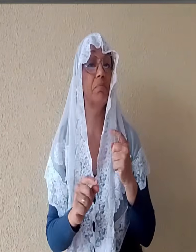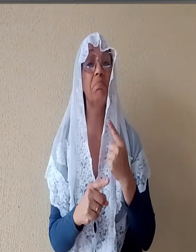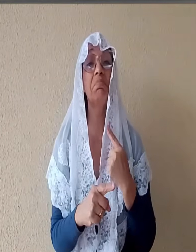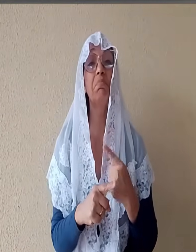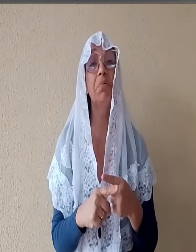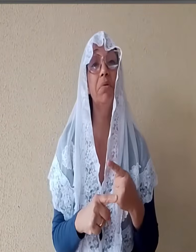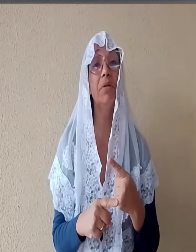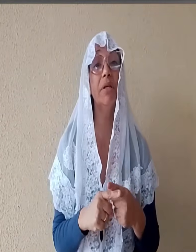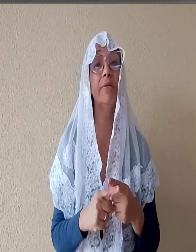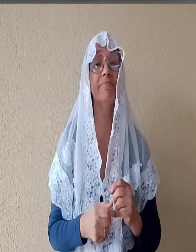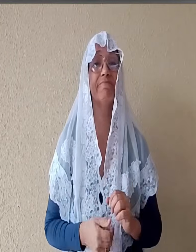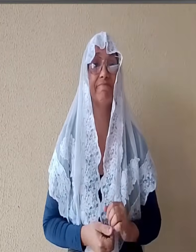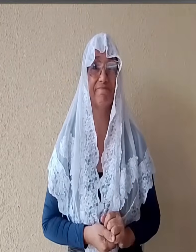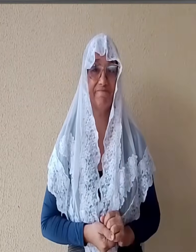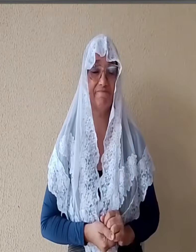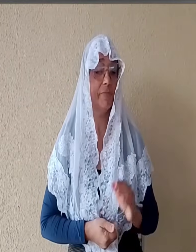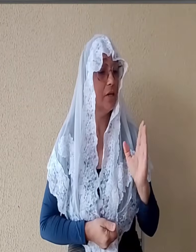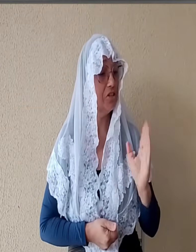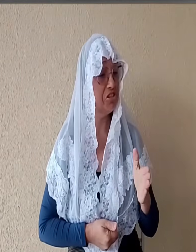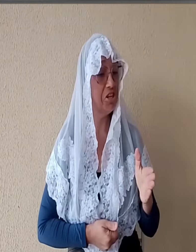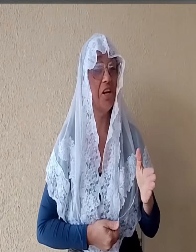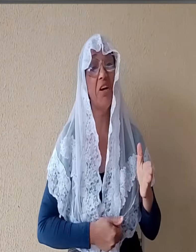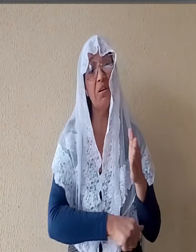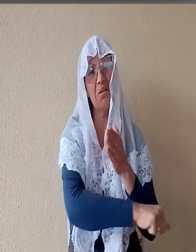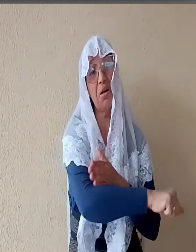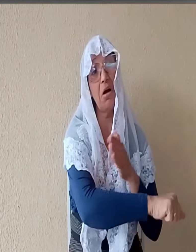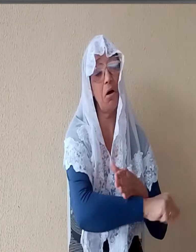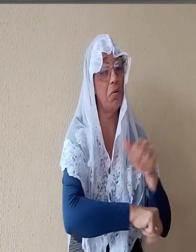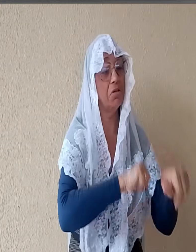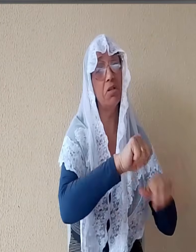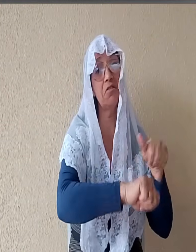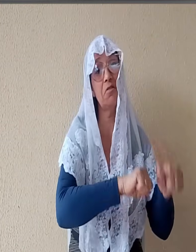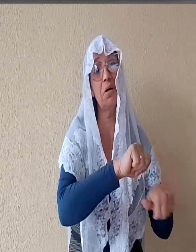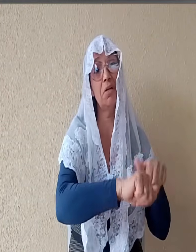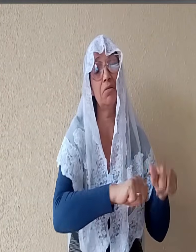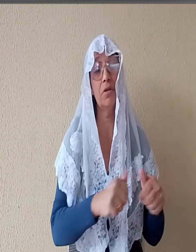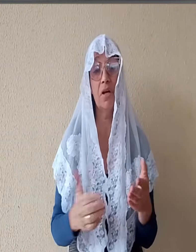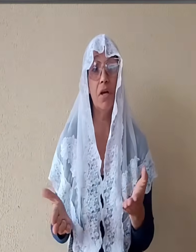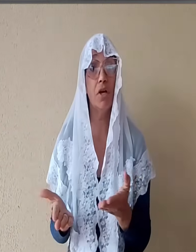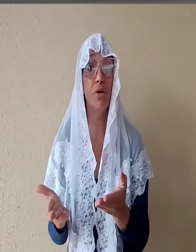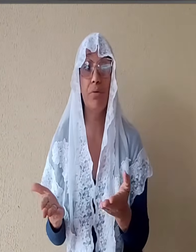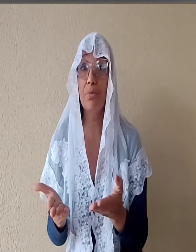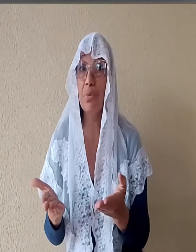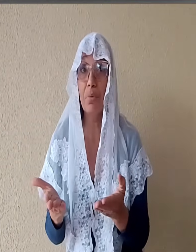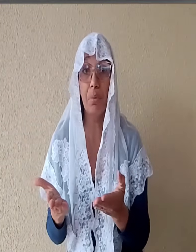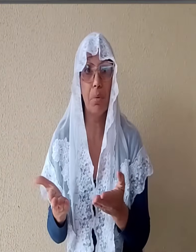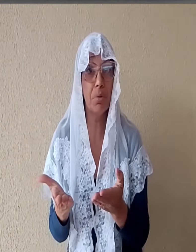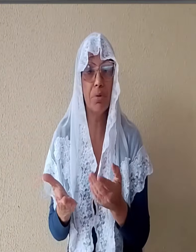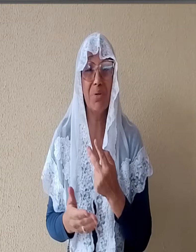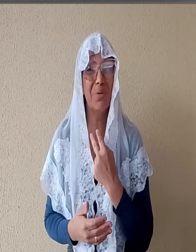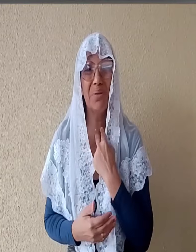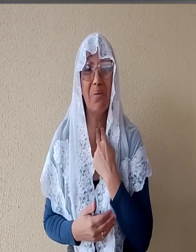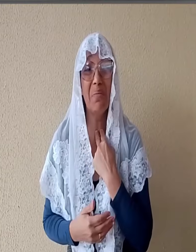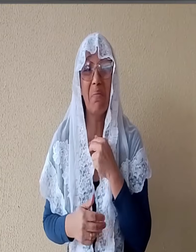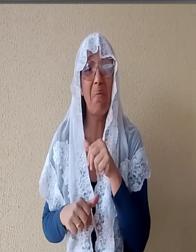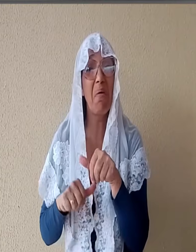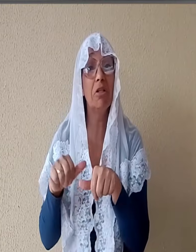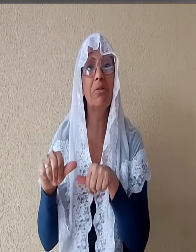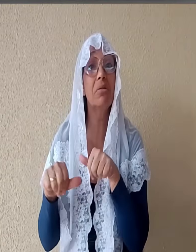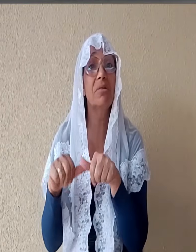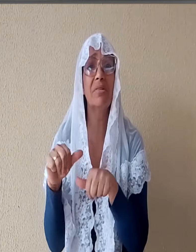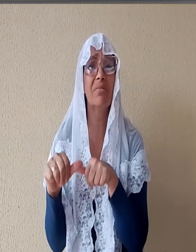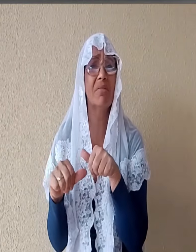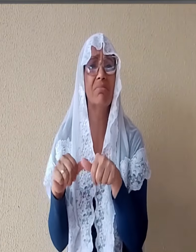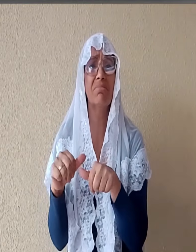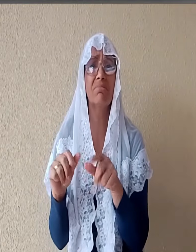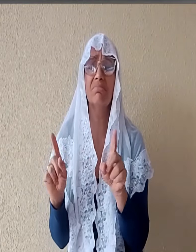irmandade, você pode ter certeza. Se você tiver uma promessa de ser ancião, você vai ser ancião. Se não tiver, irmãos, pode